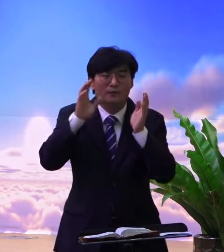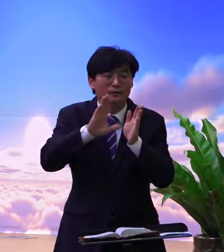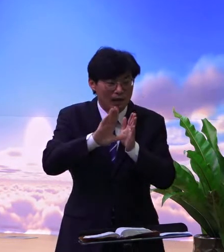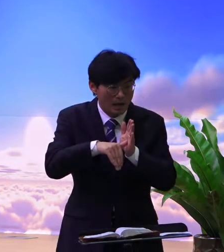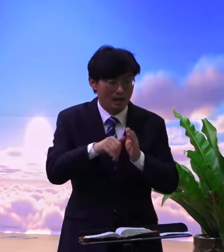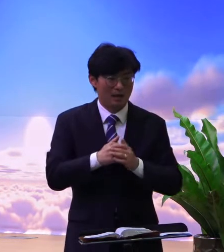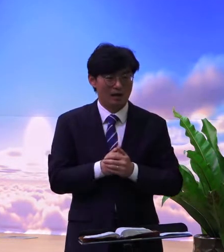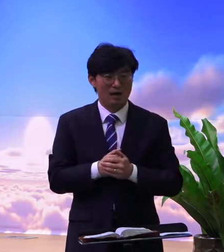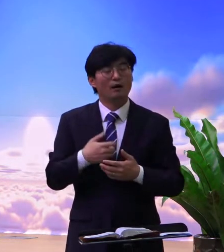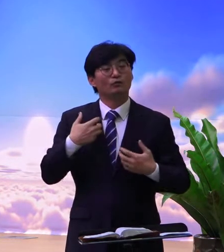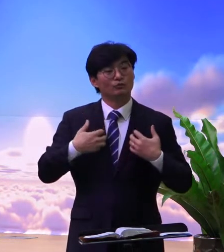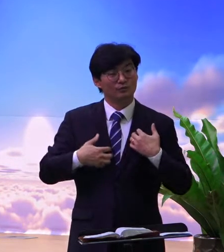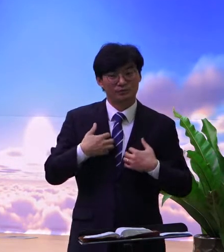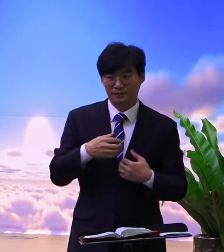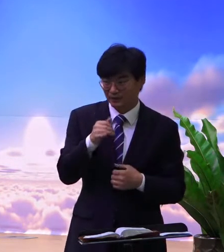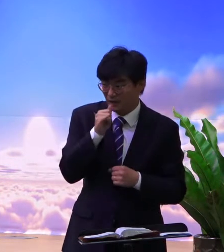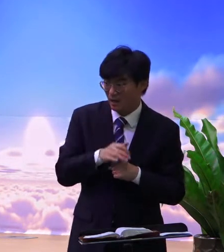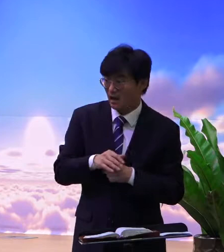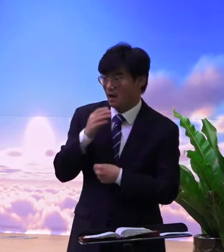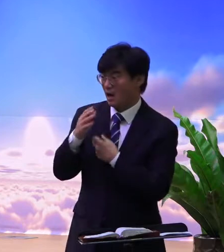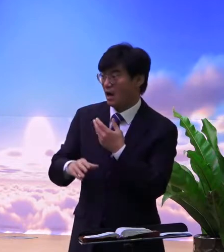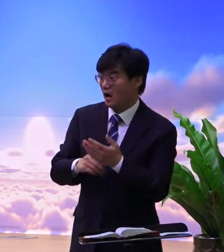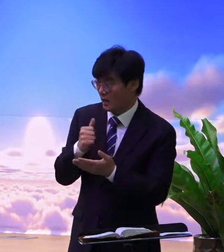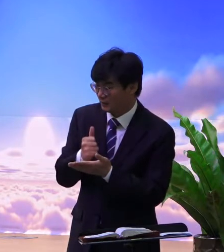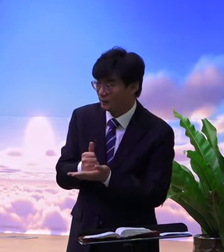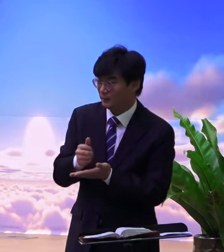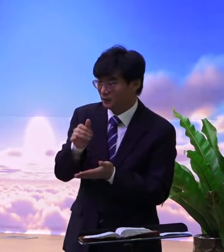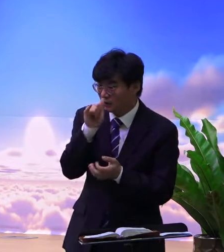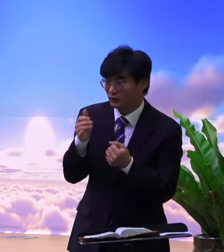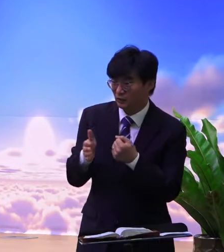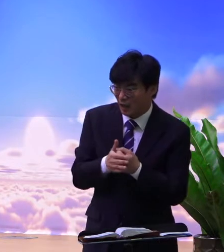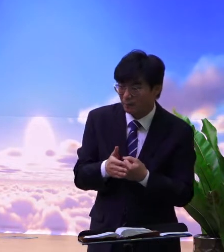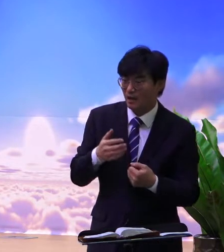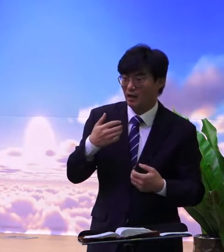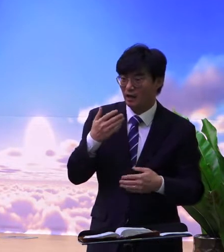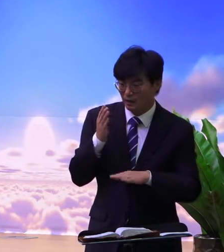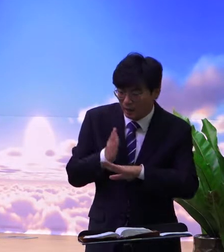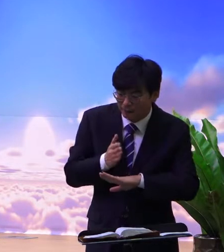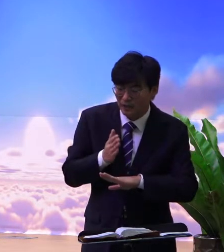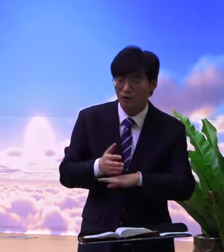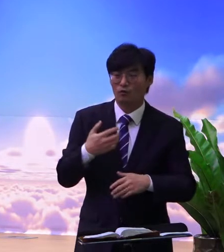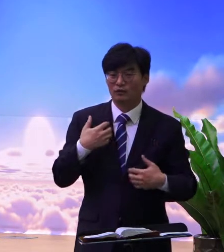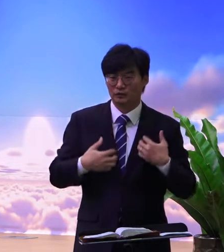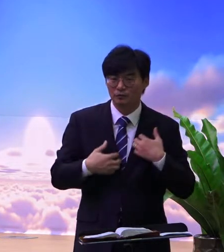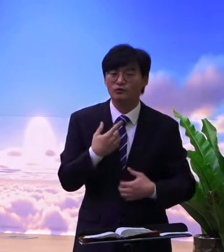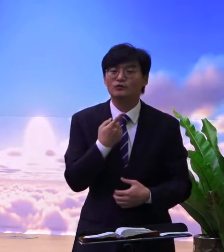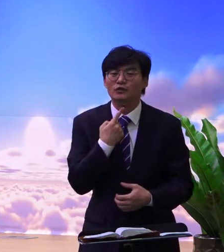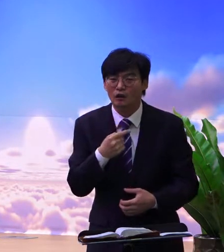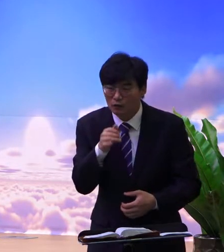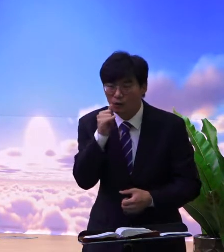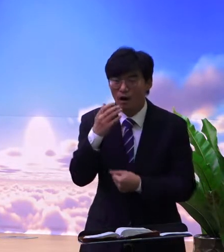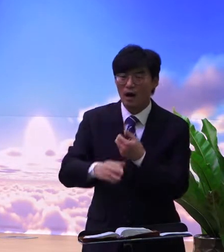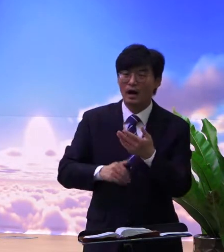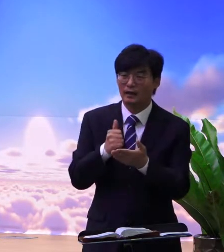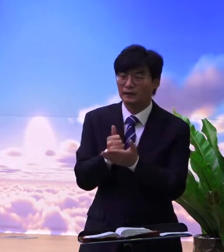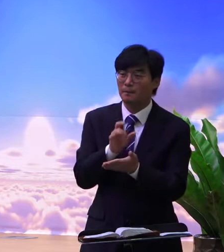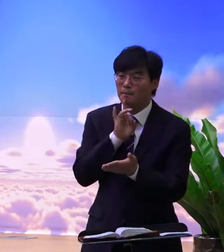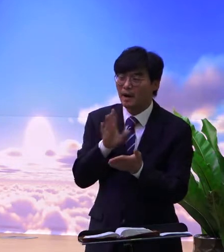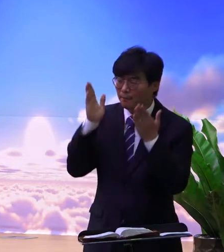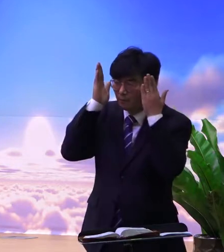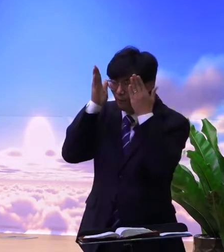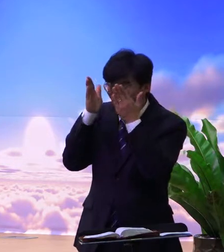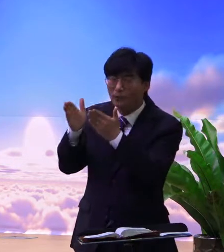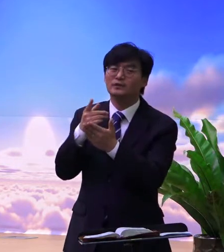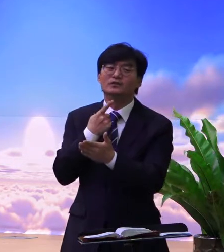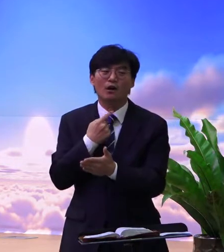감사했다. 하나님께 정말 감사했고 오직 하나님 아니면 살 수 없었고 그래서 하나님 은혜만 바라봤고 하나님이 은혜